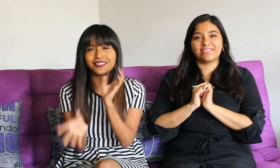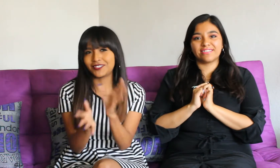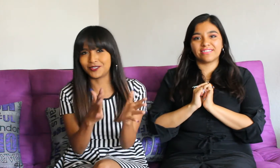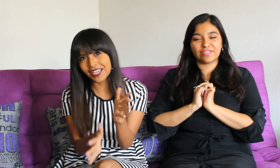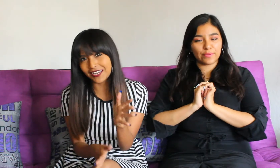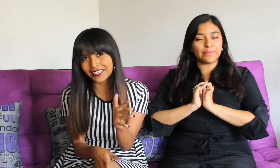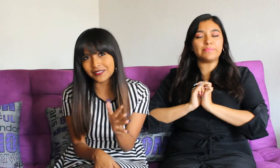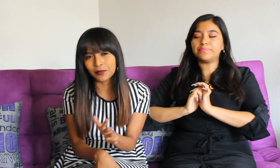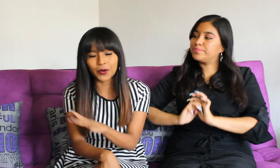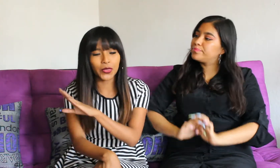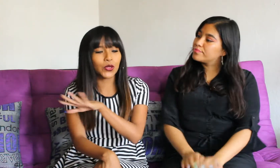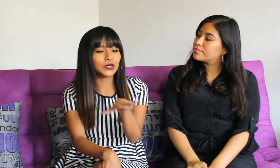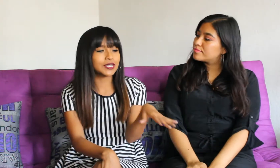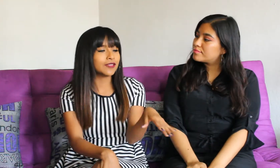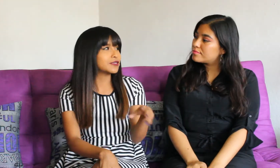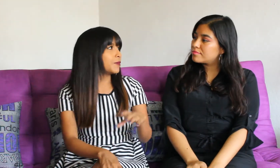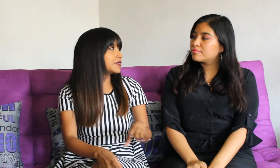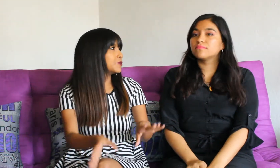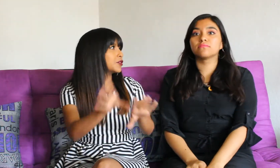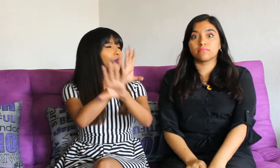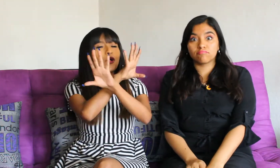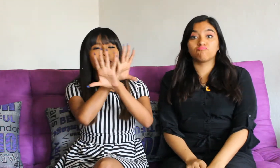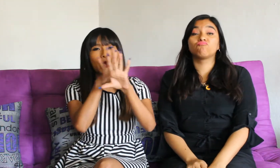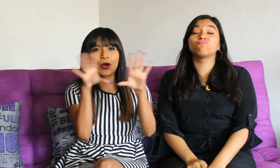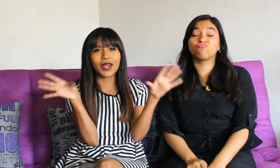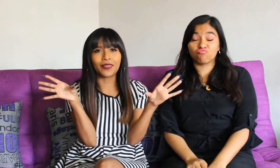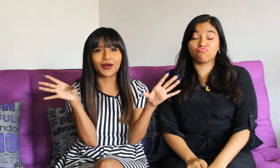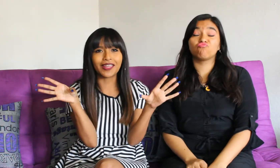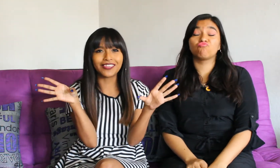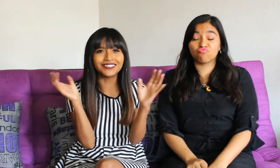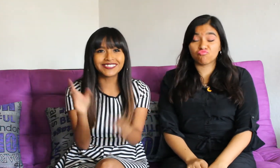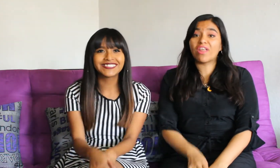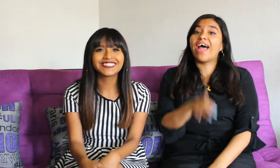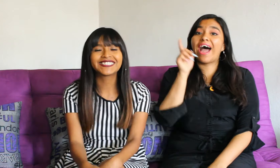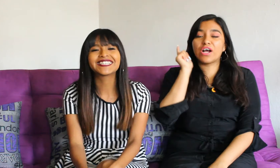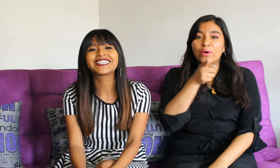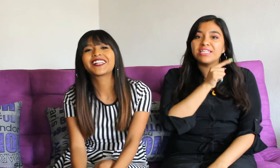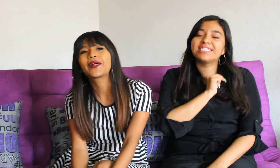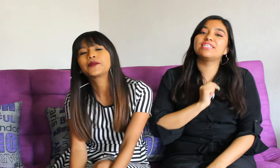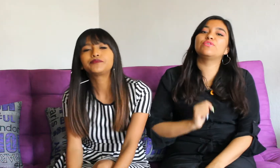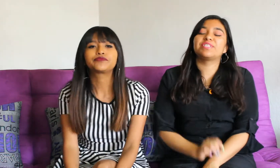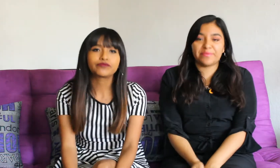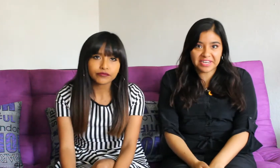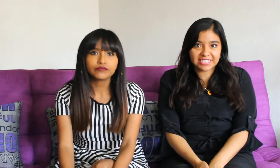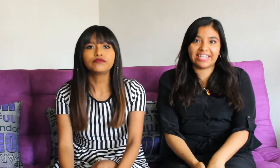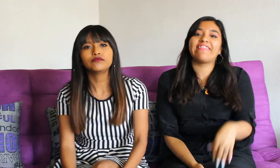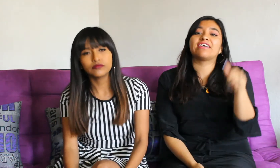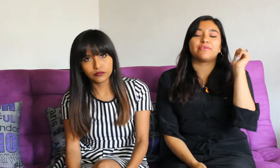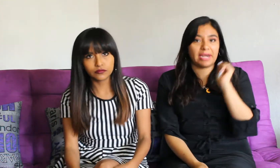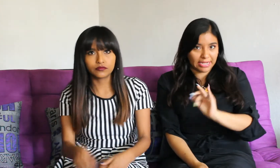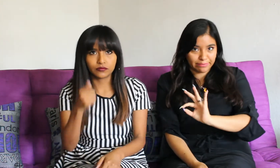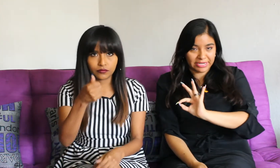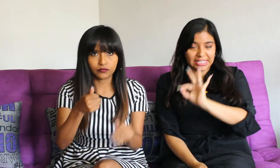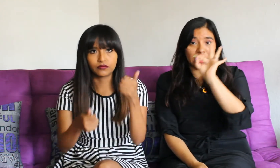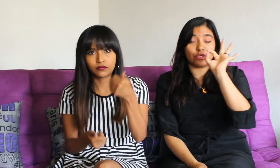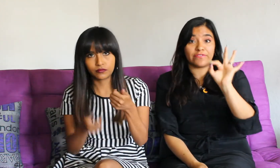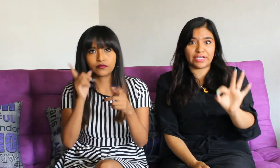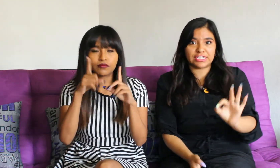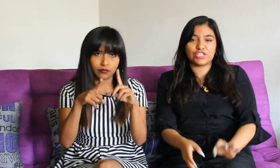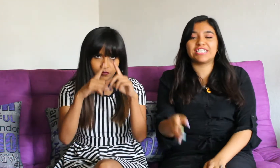redes sociales. Por todos lados aparecemos como Rolando Radio. Acuérdense de suscribirse, de activar la campanita de notificaciones,